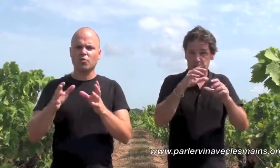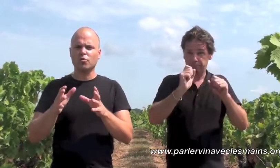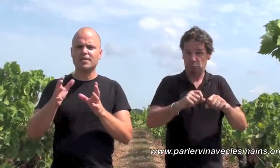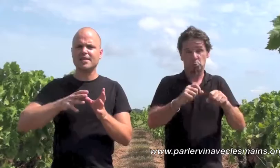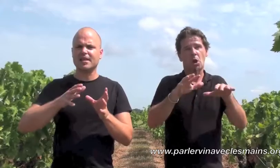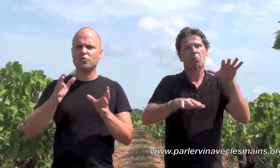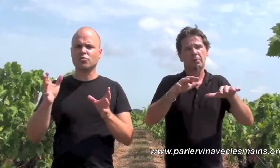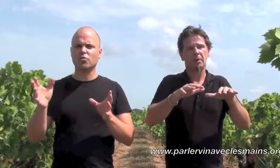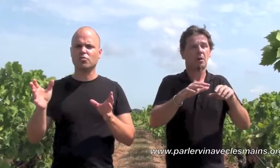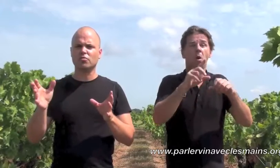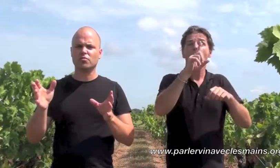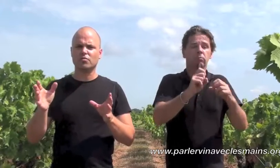gros 10 à 15 jours.